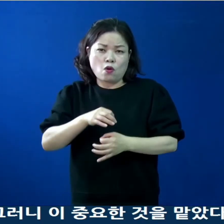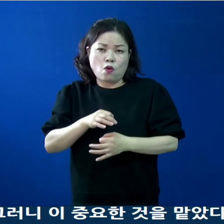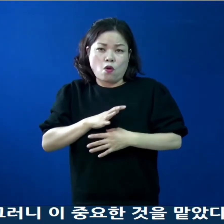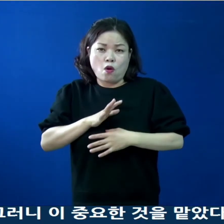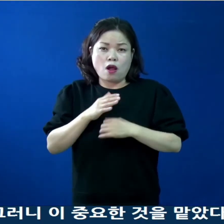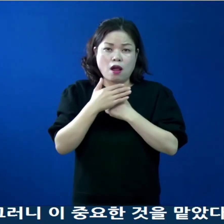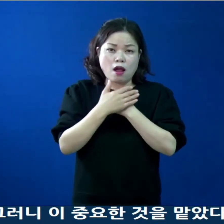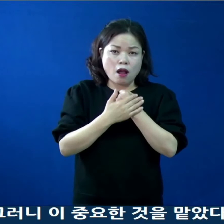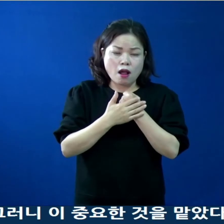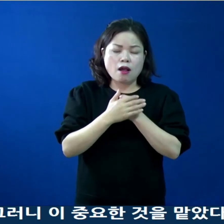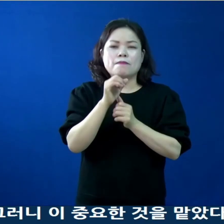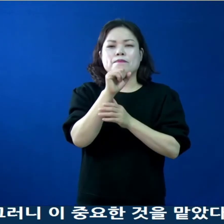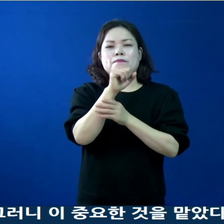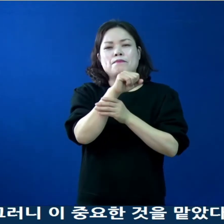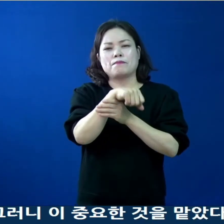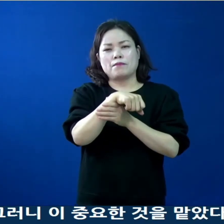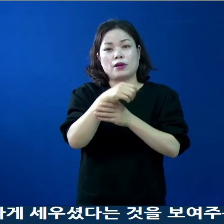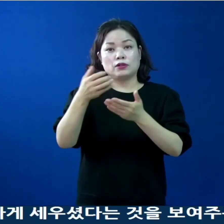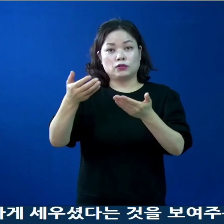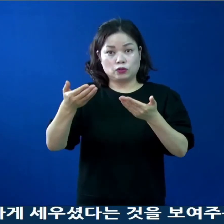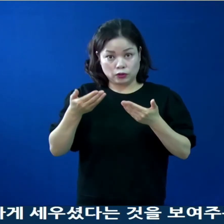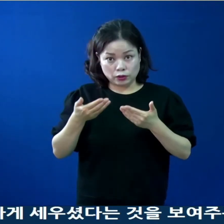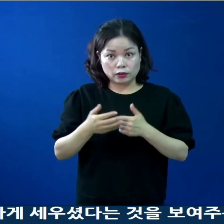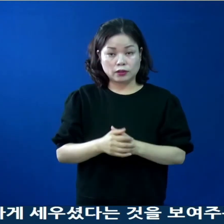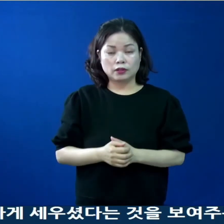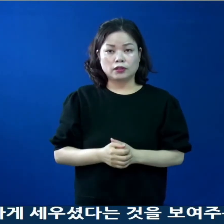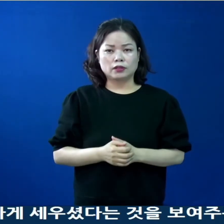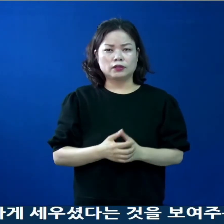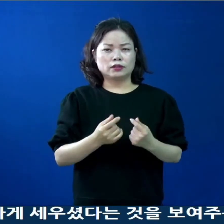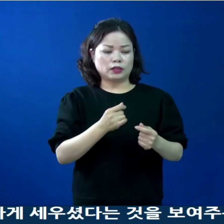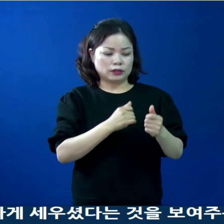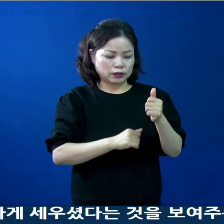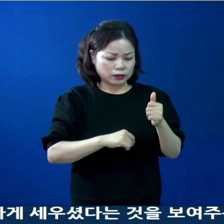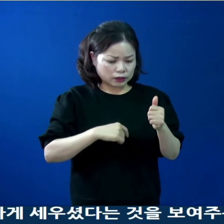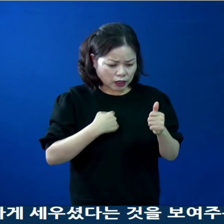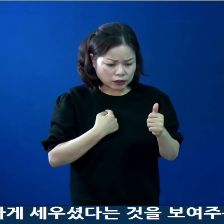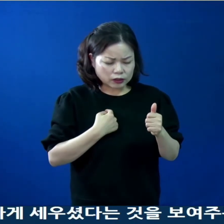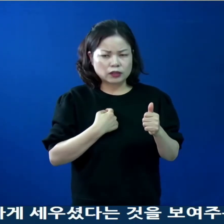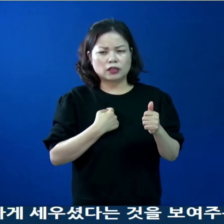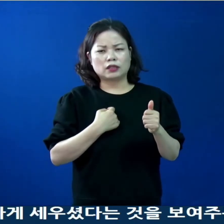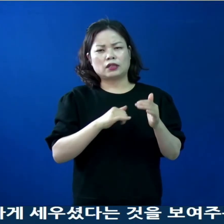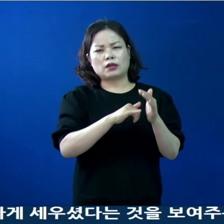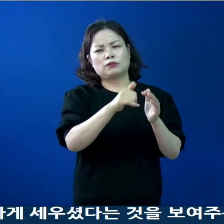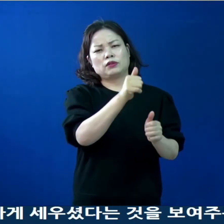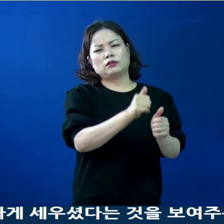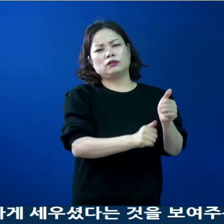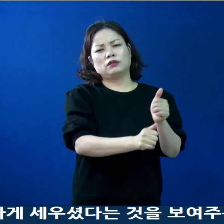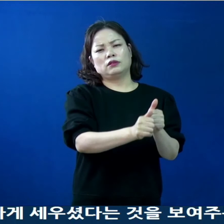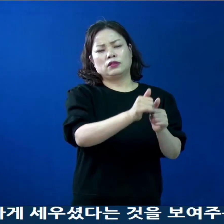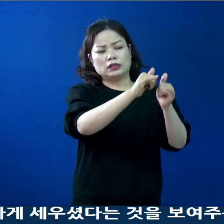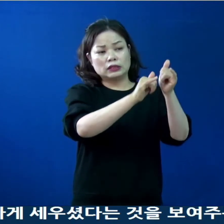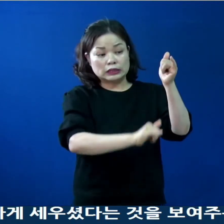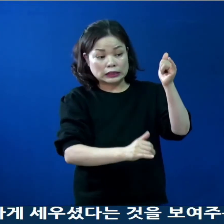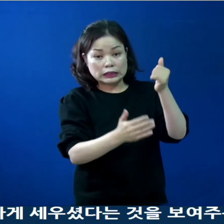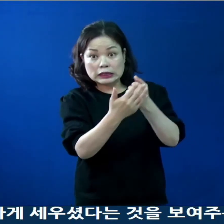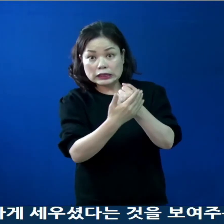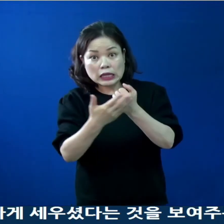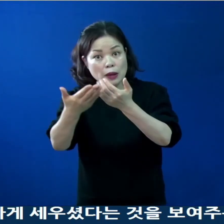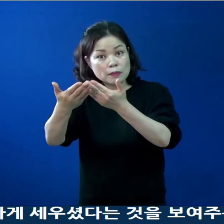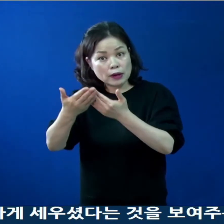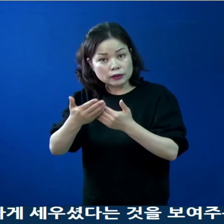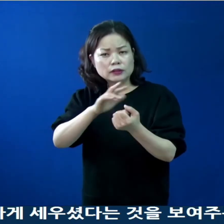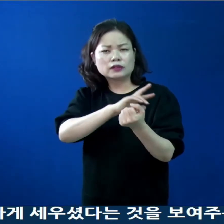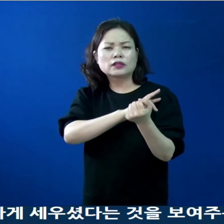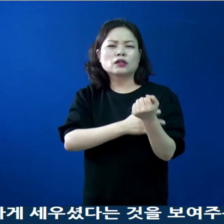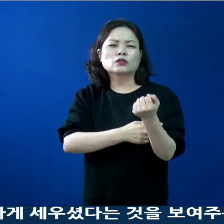은혜를 허락해 주신 것입니다. 이러한 자신의 가문의 역사를 통해서 은혜 받을 만한 자격이